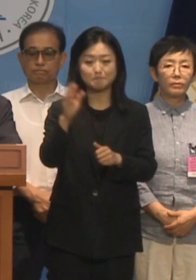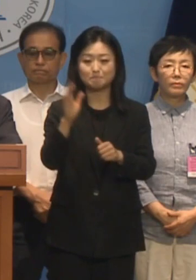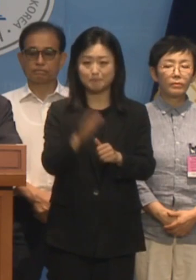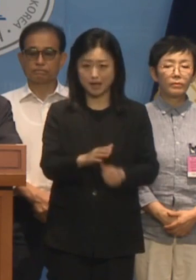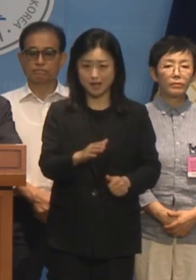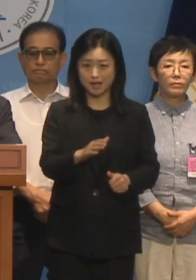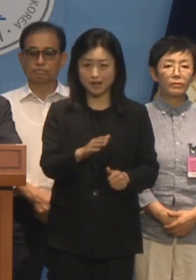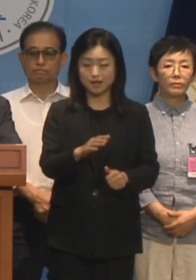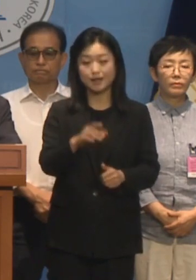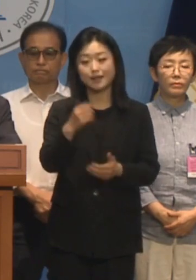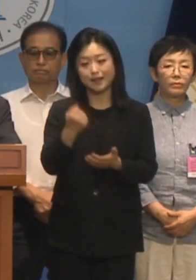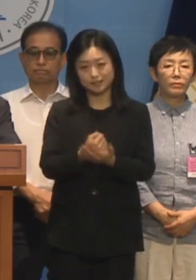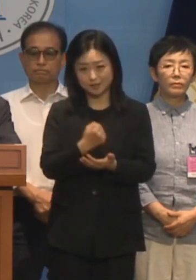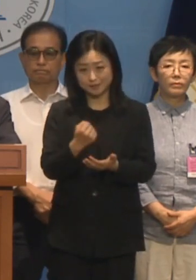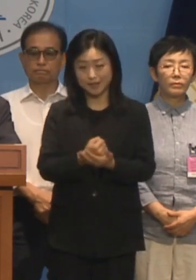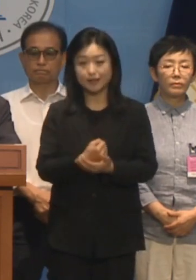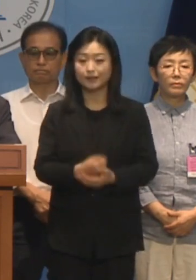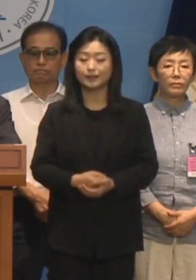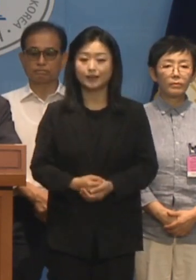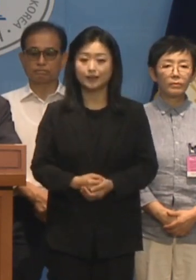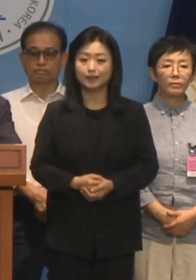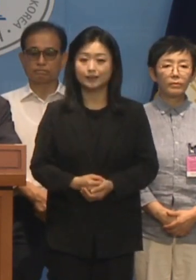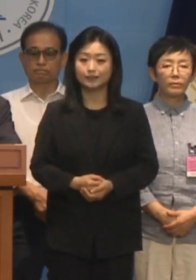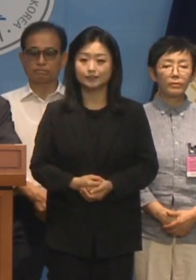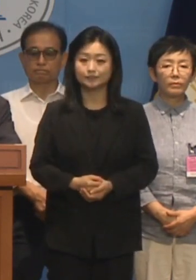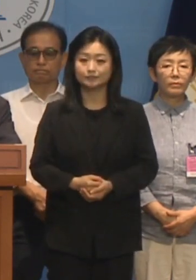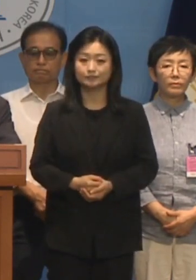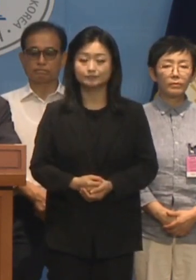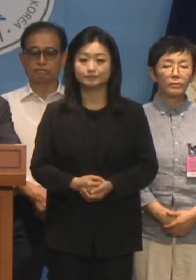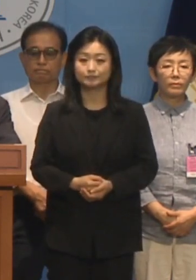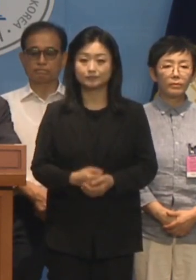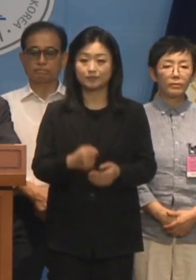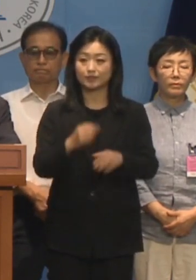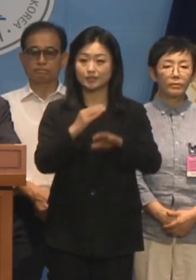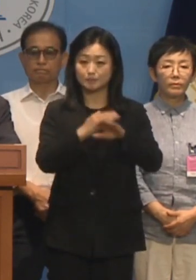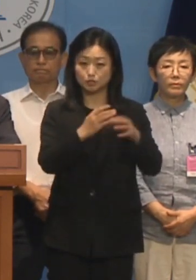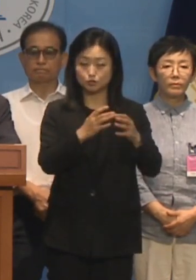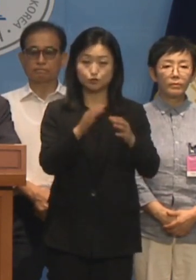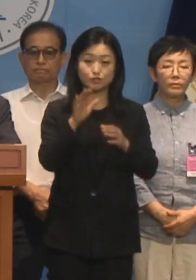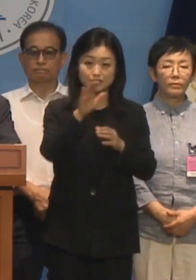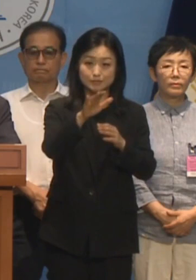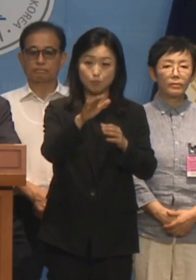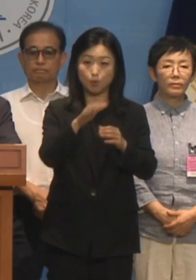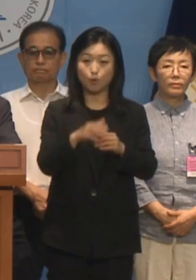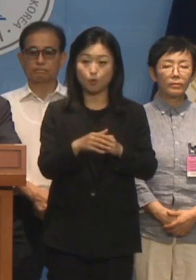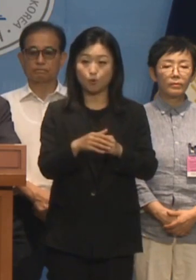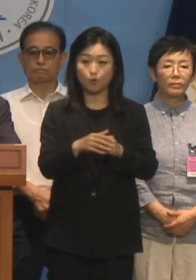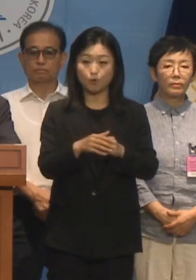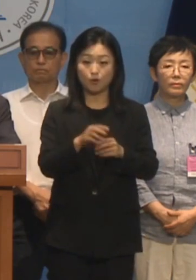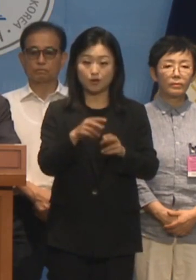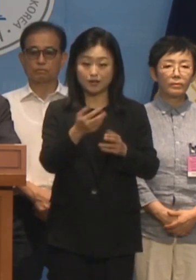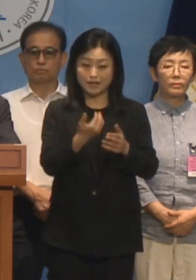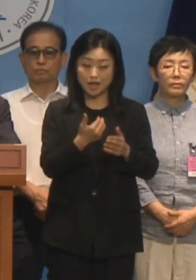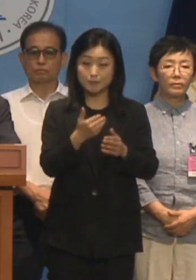부적격이라서 매우 안타깝게 생각합니다. 민주진보 예비 후보라 해서 잣대가 달 수 없지